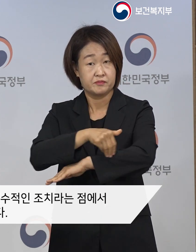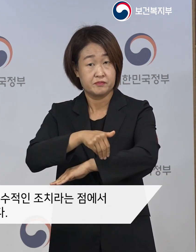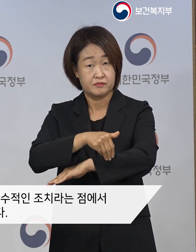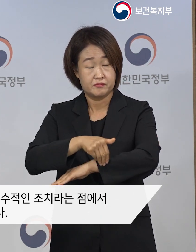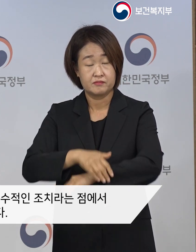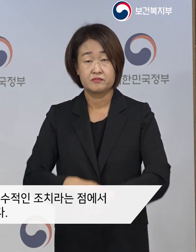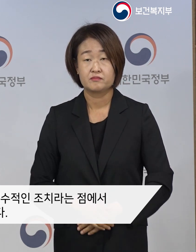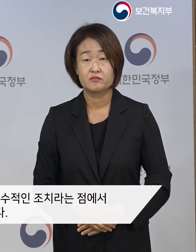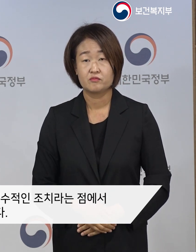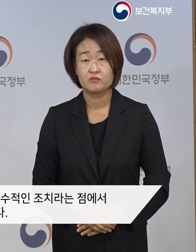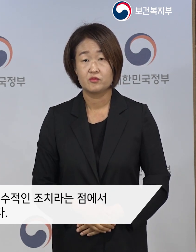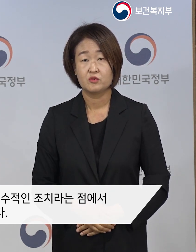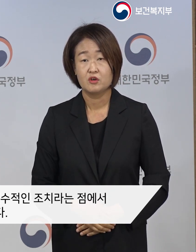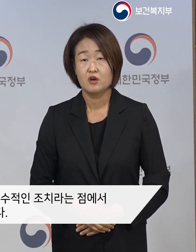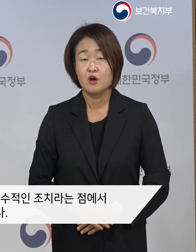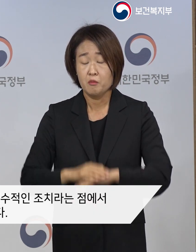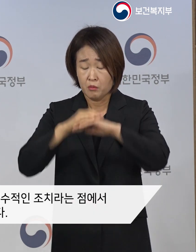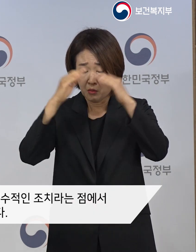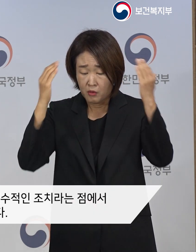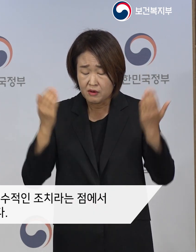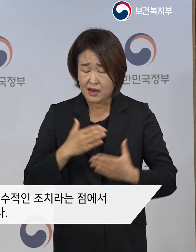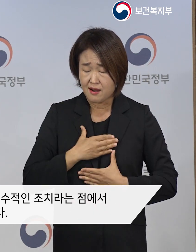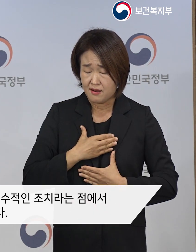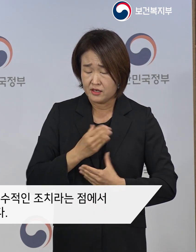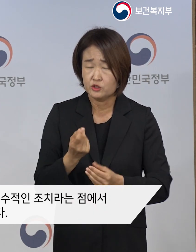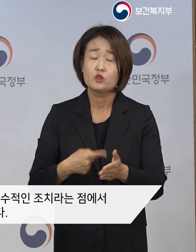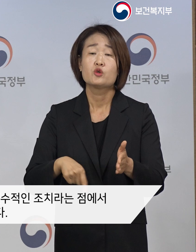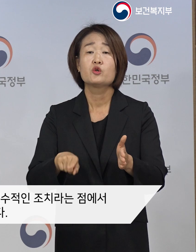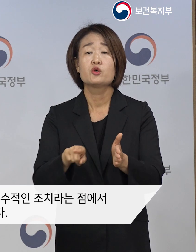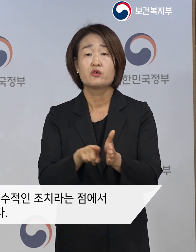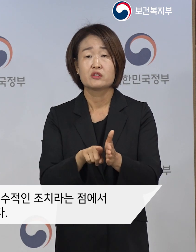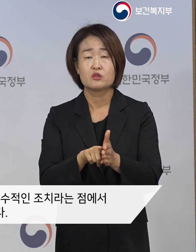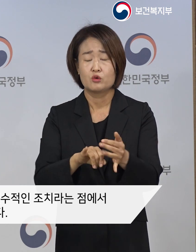점에서 국민 여러분의 이해와 협조를 당부드립니다.